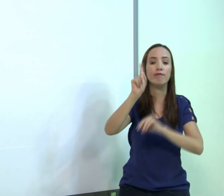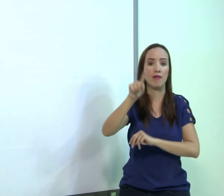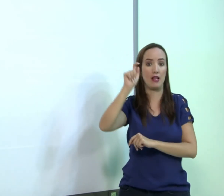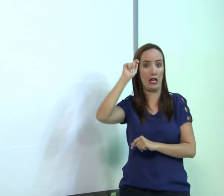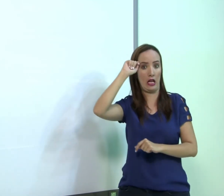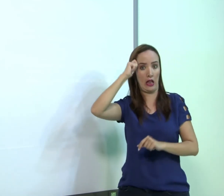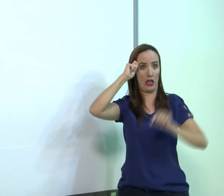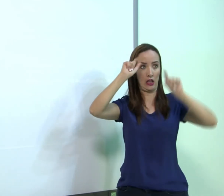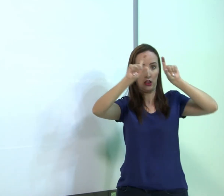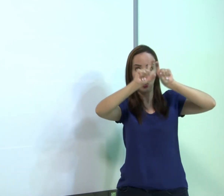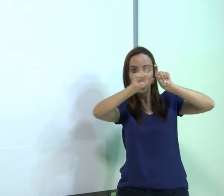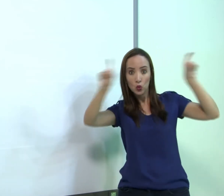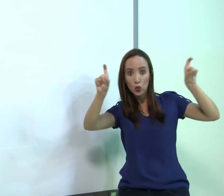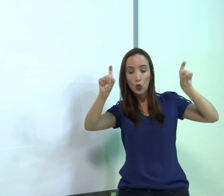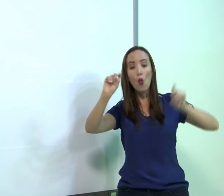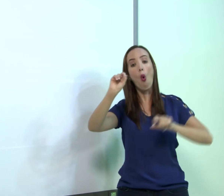você deve colocar